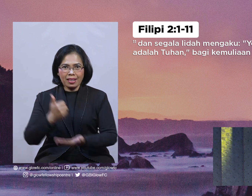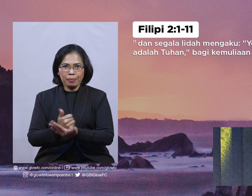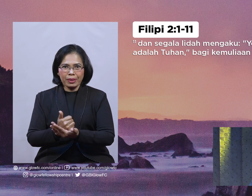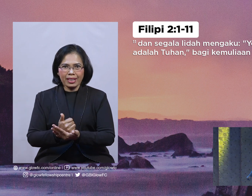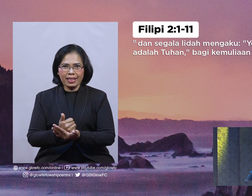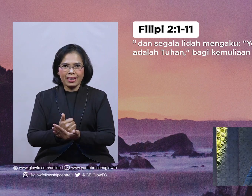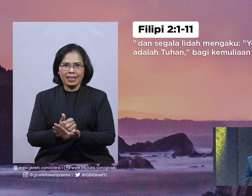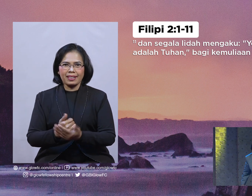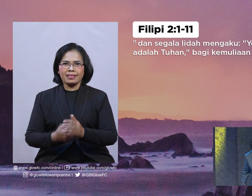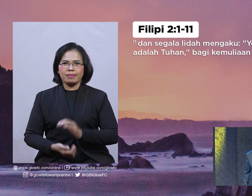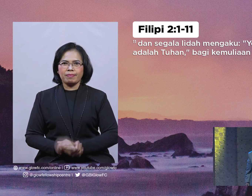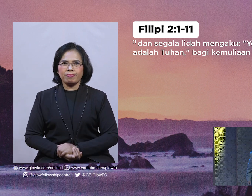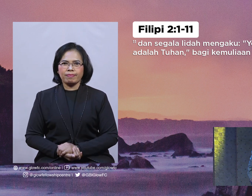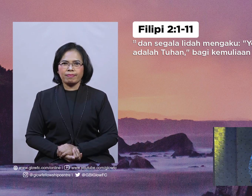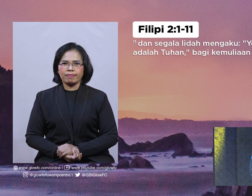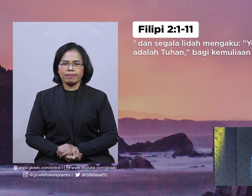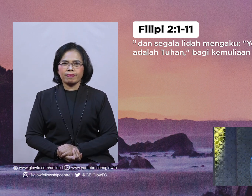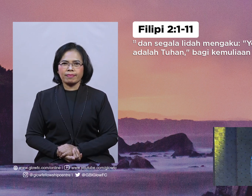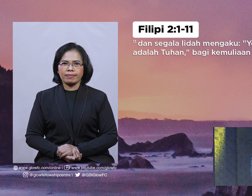tugasnya